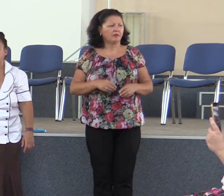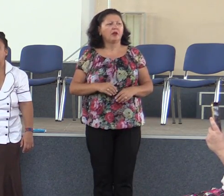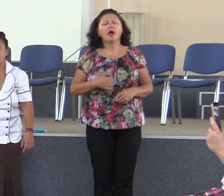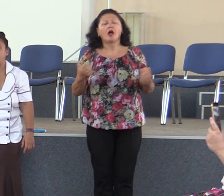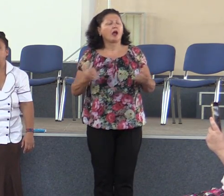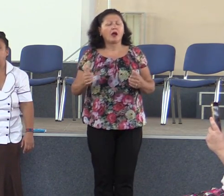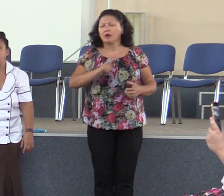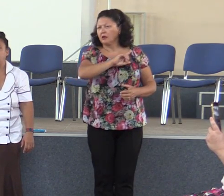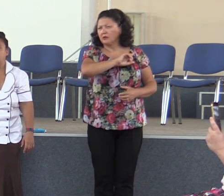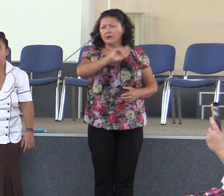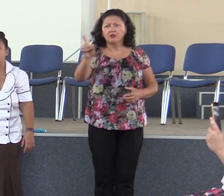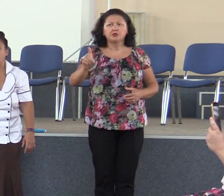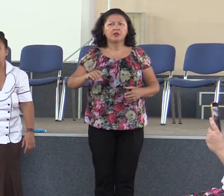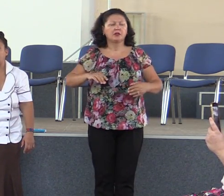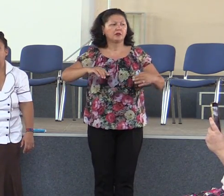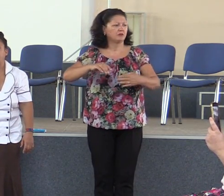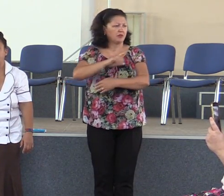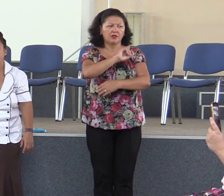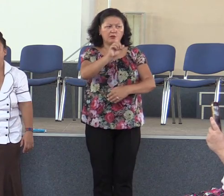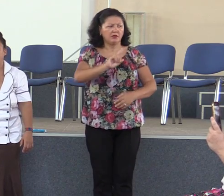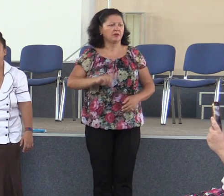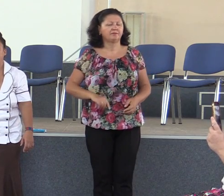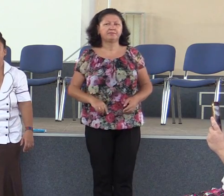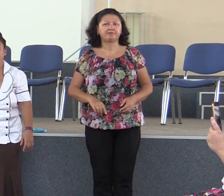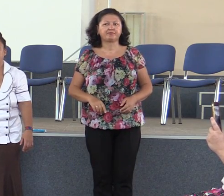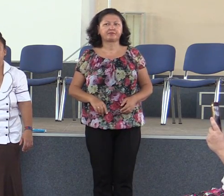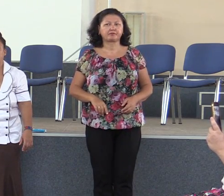Care nu se termină niciodată.